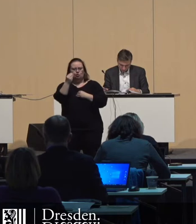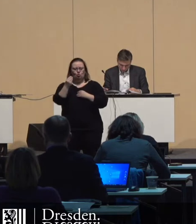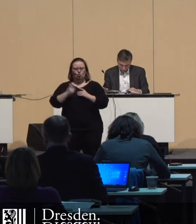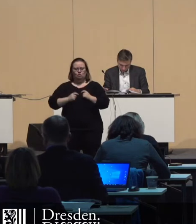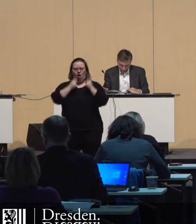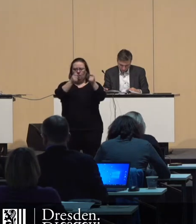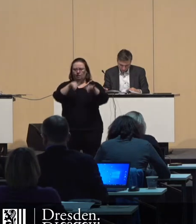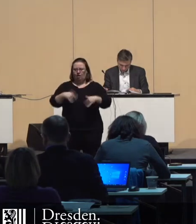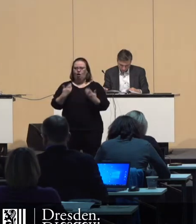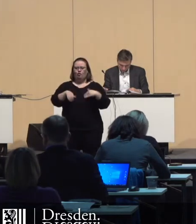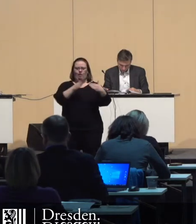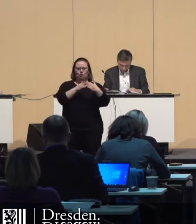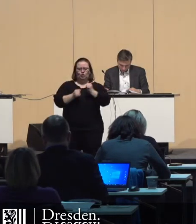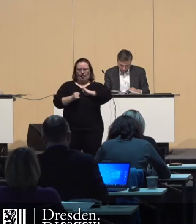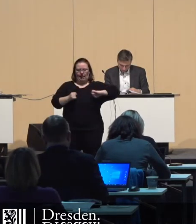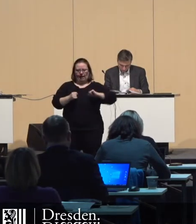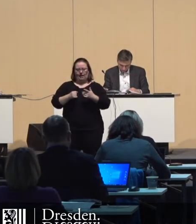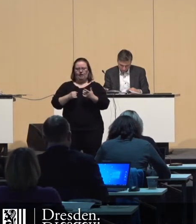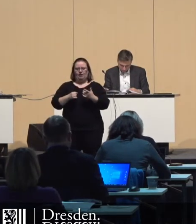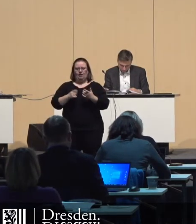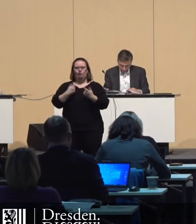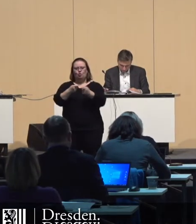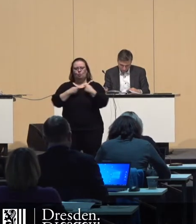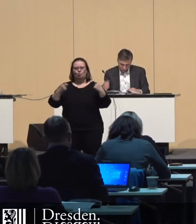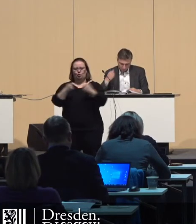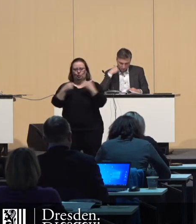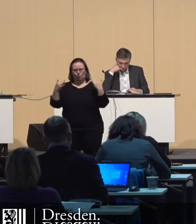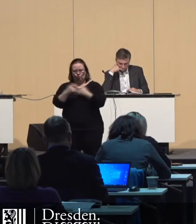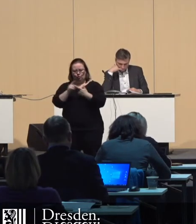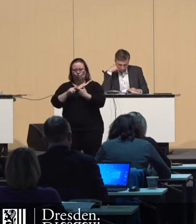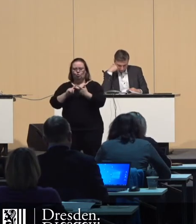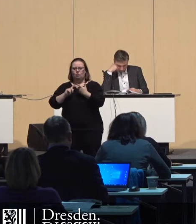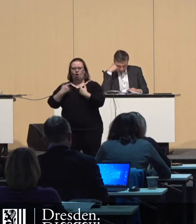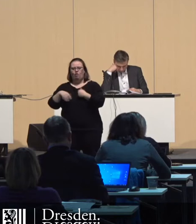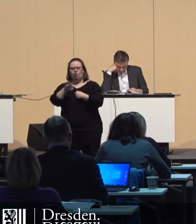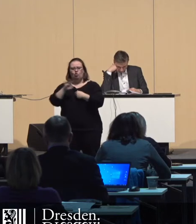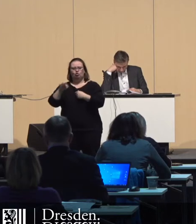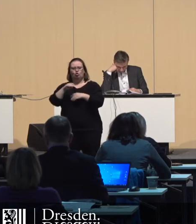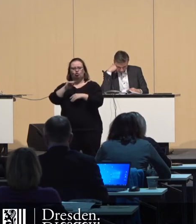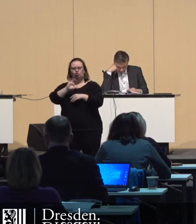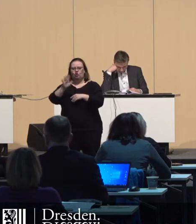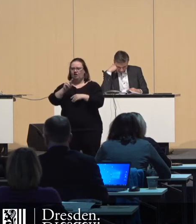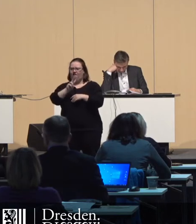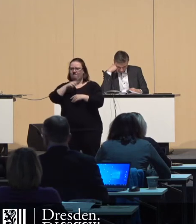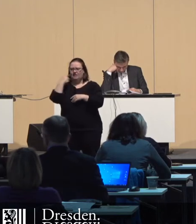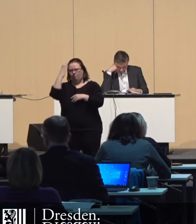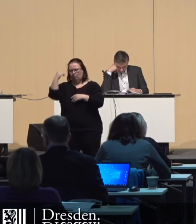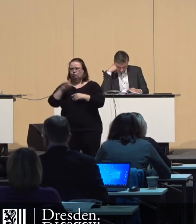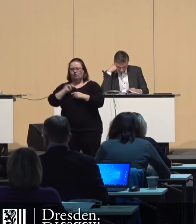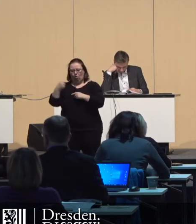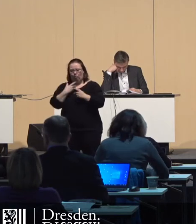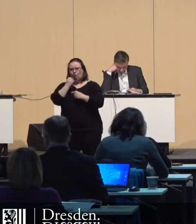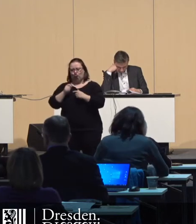Ergänzungsanträge von Fraktion Die Linke, von Bündnis 90 Die Grünen und von Herrn Dr. Schulte-Wissermann vor. Und in dieser Reihenfolge würde ich Sie